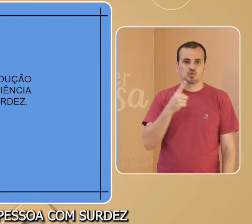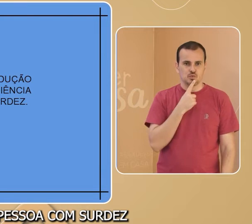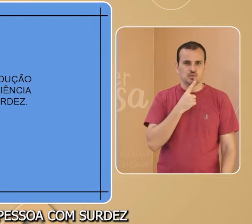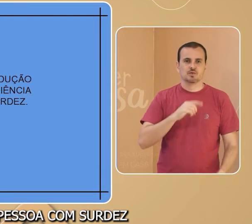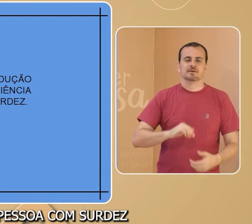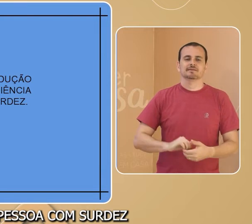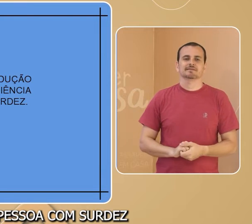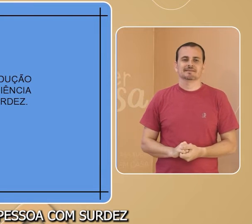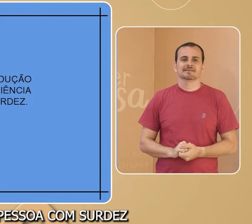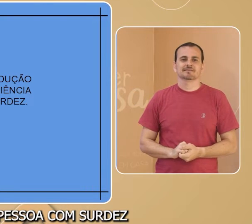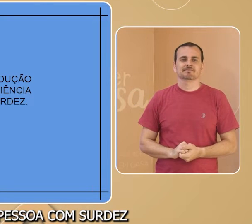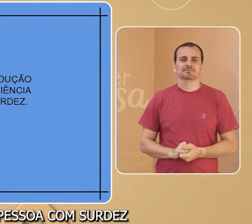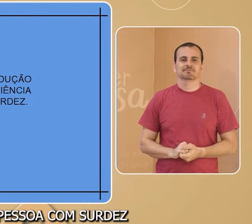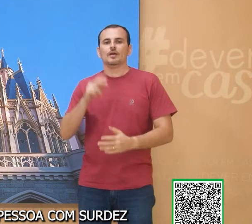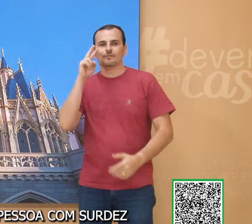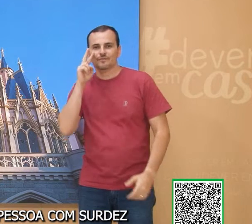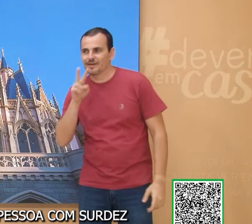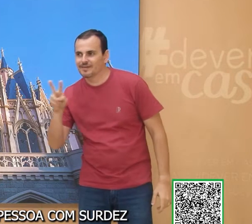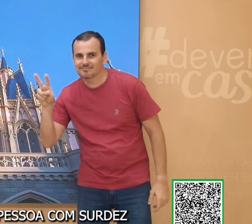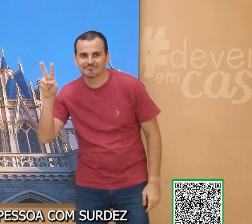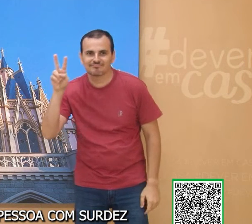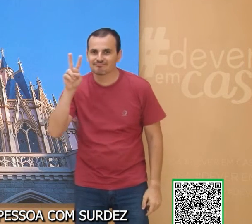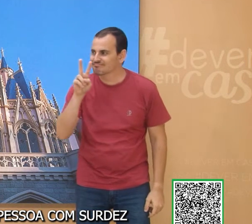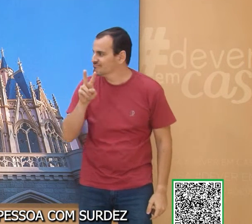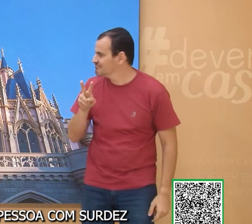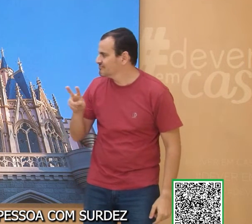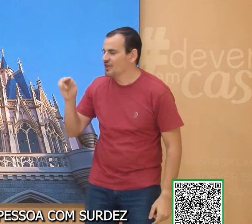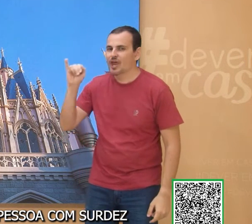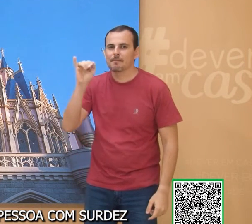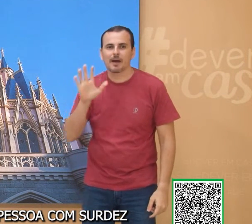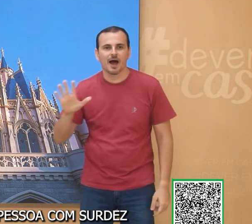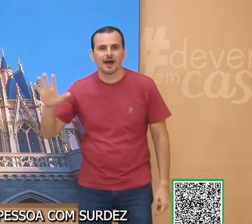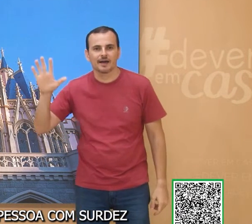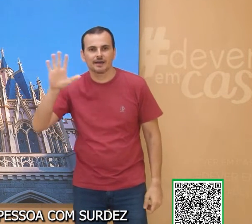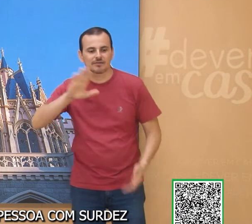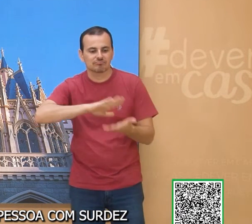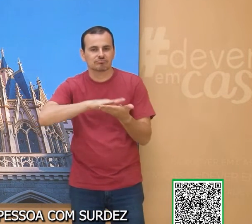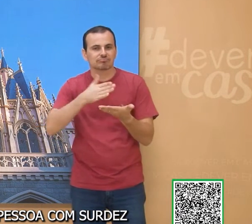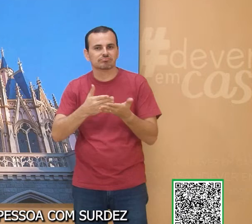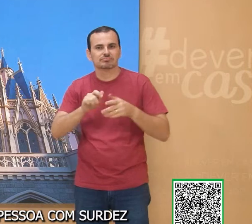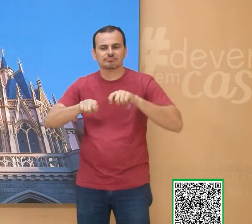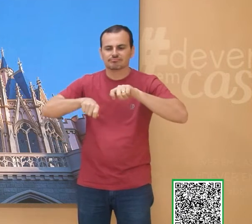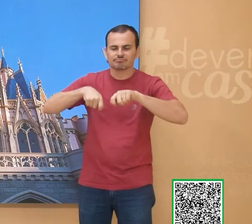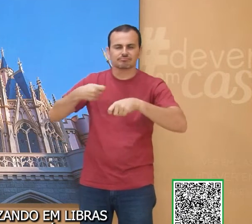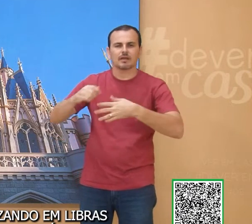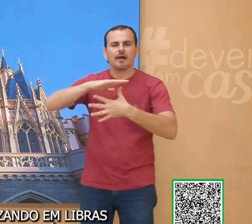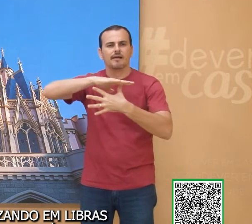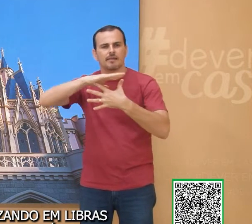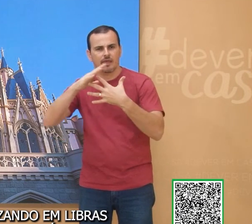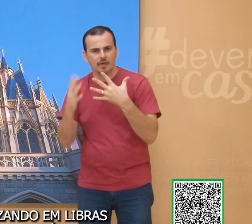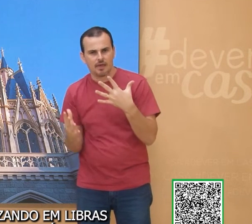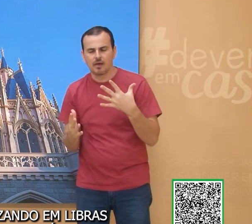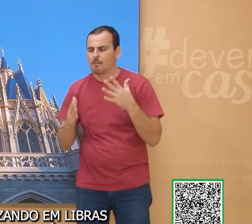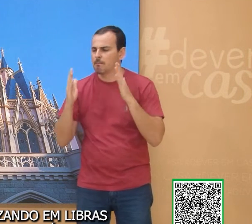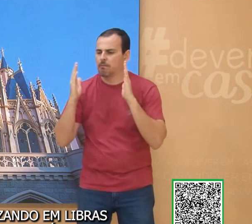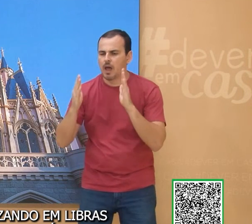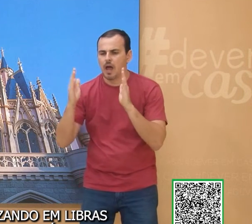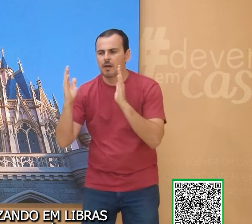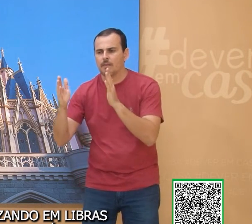a especificidade da pessoa com surdez. E através das imagens, interpretar,